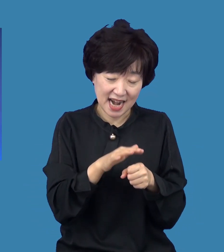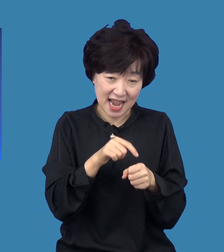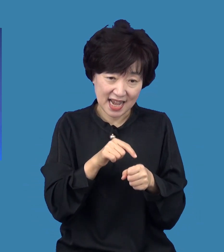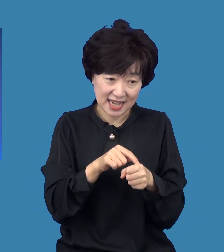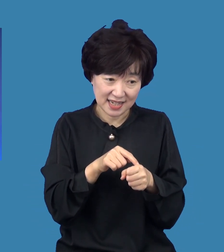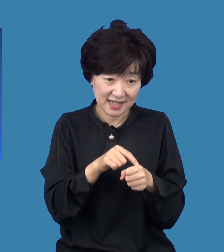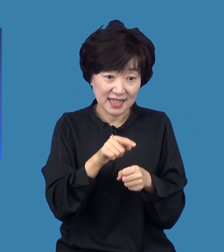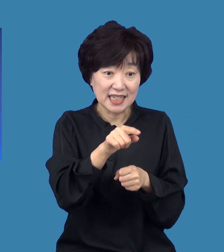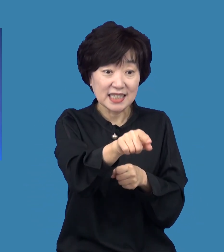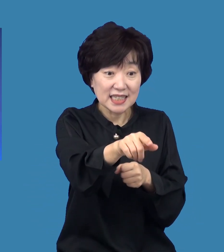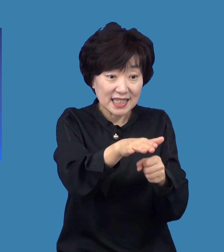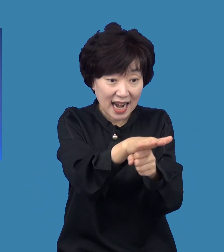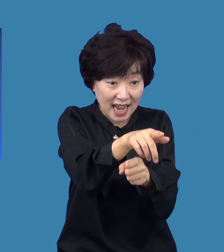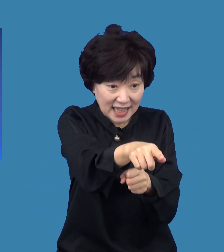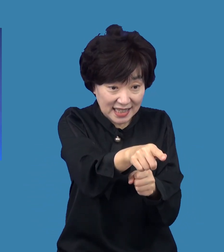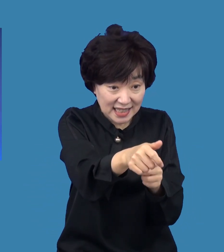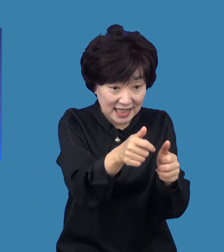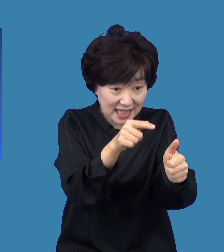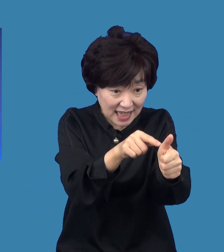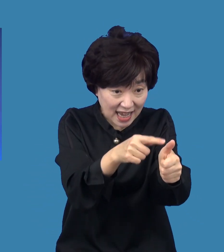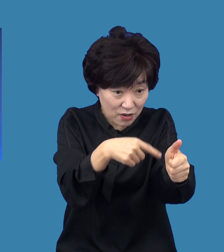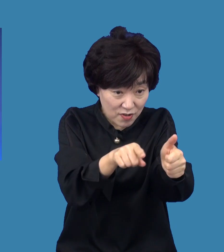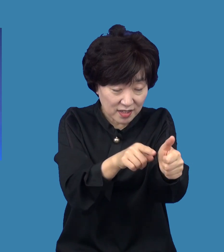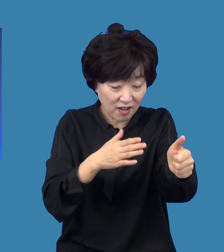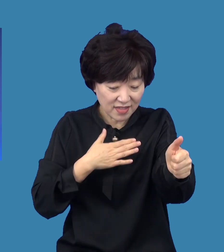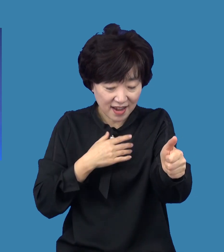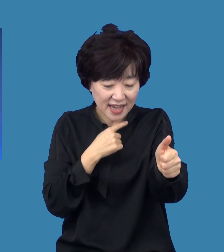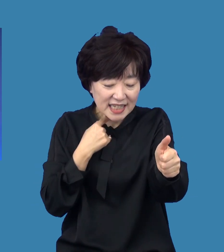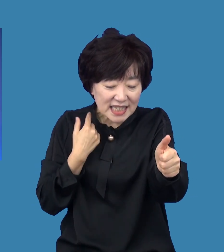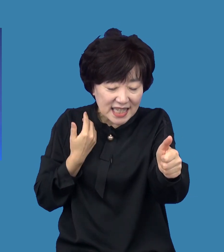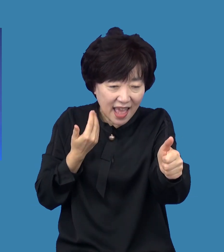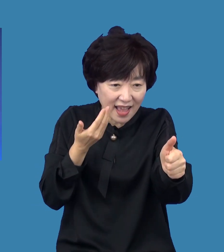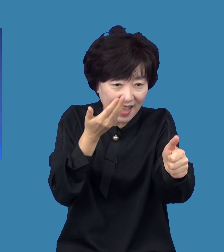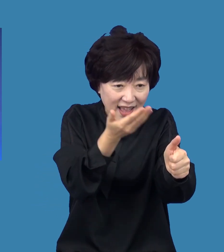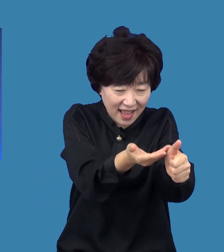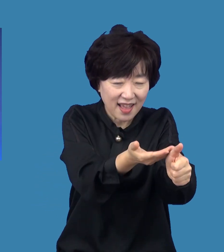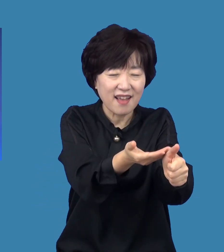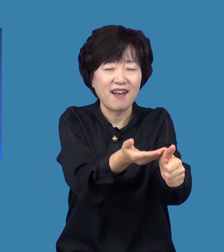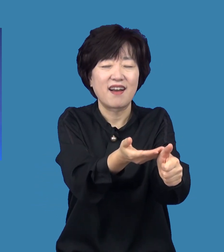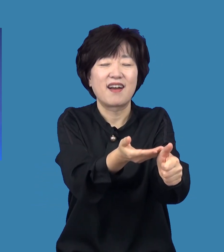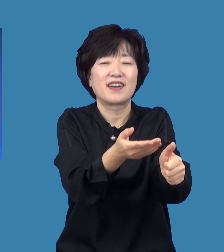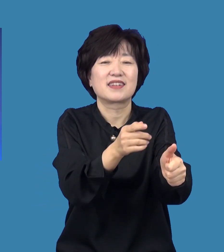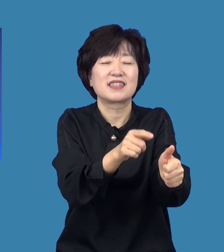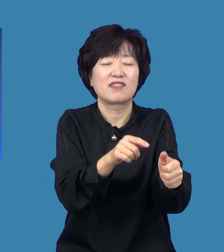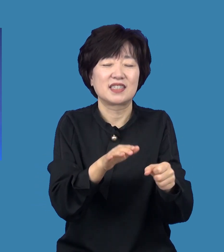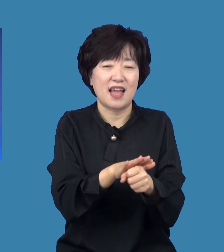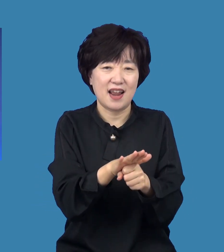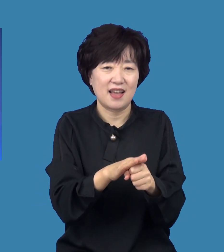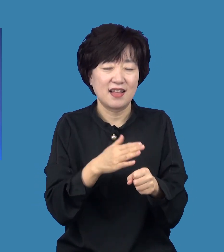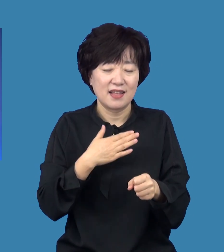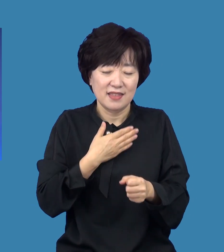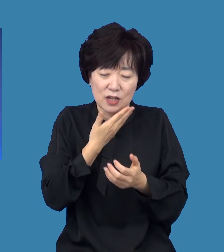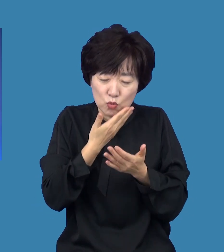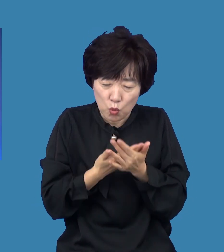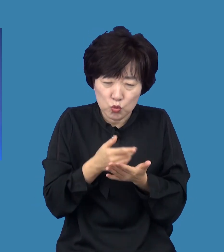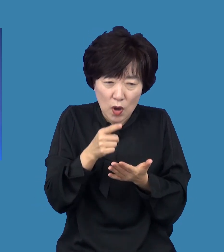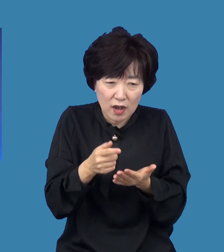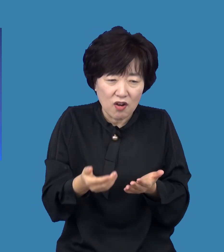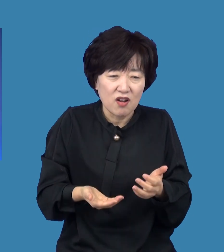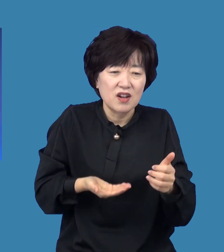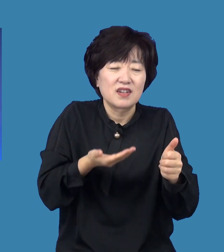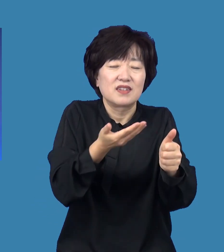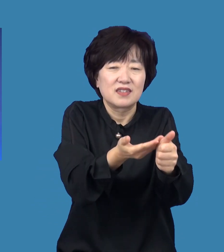위해서 내가 뭔가를 희생하는 거예요. 그 사랑하는 대상을 위해서 나의 소중한 것들을 내려놓는 거예요.